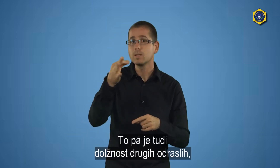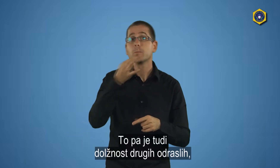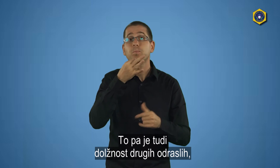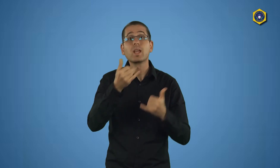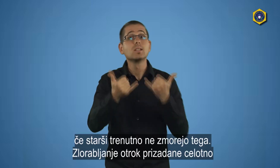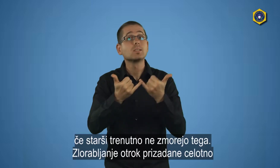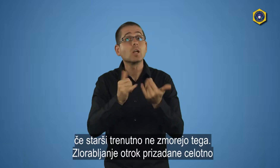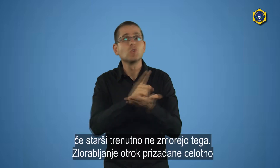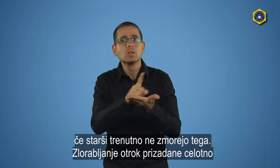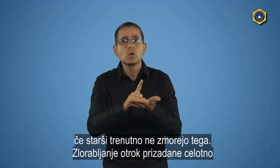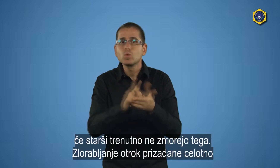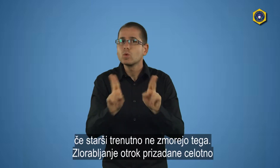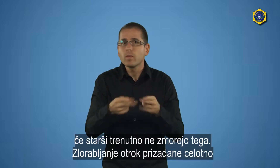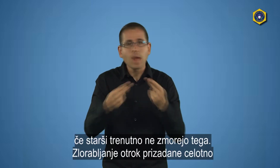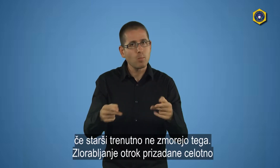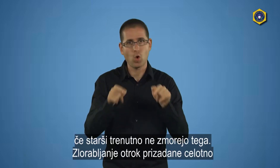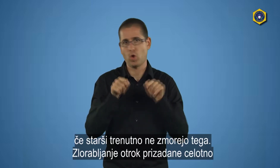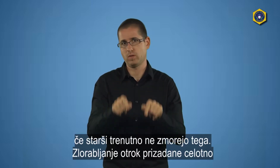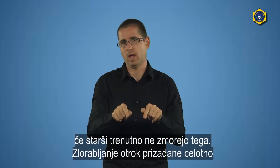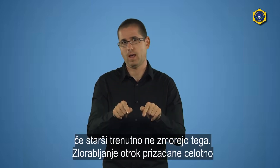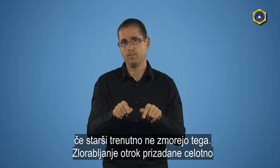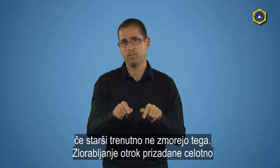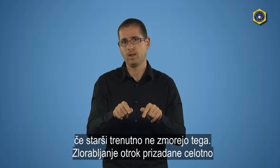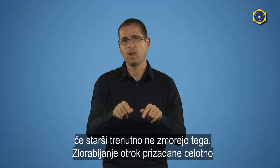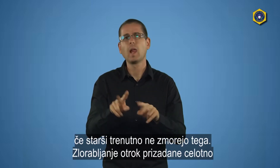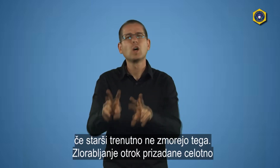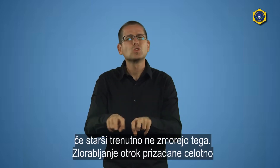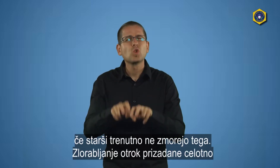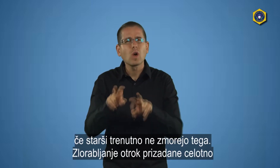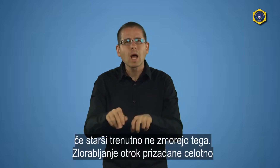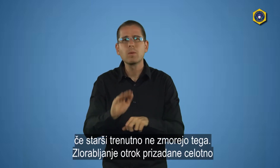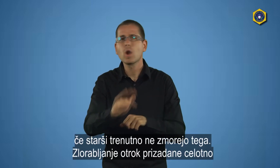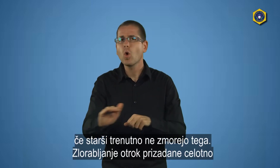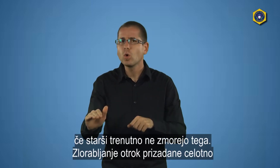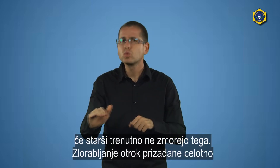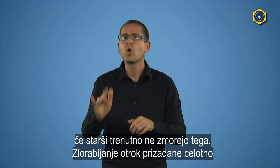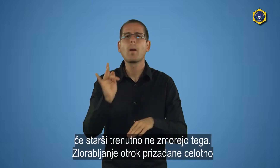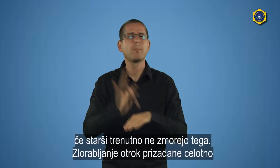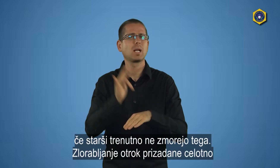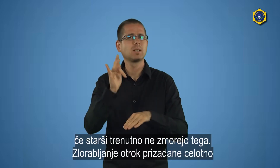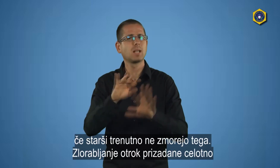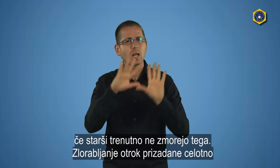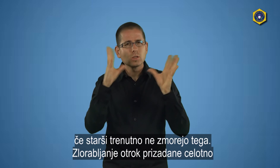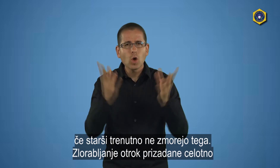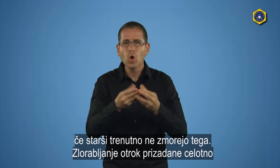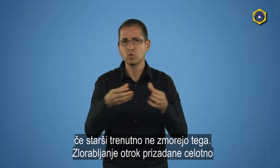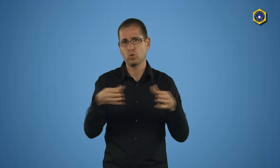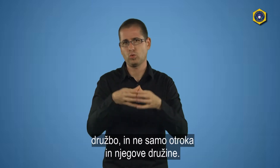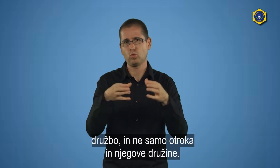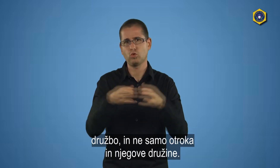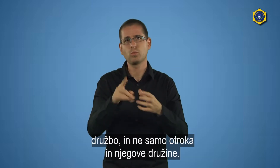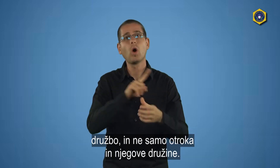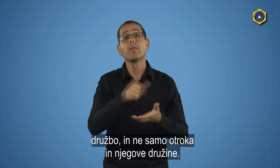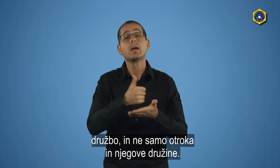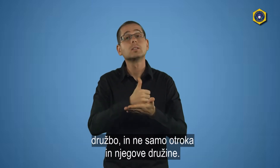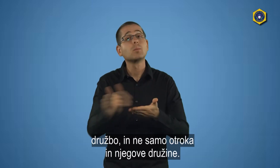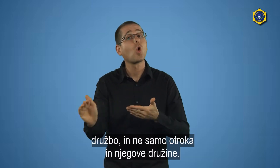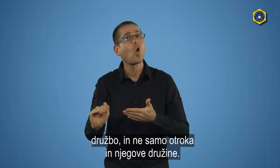če starši trenutno ne zmorejo tega. Zlorabljanje otrok prizadene celotno družbo in ne